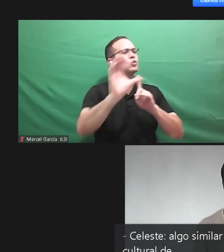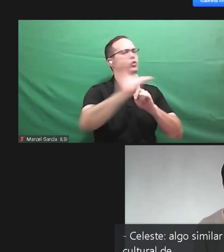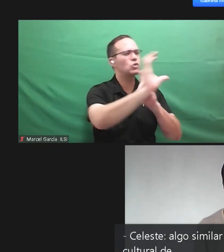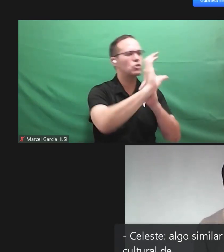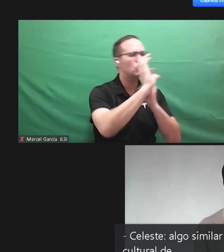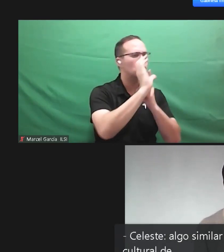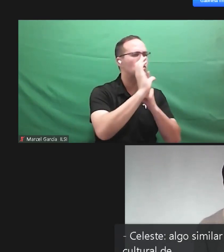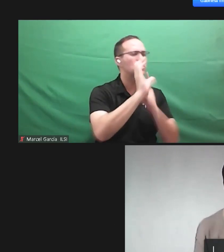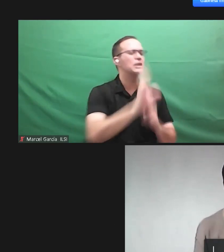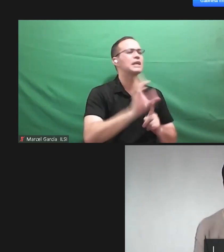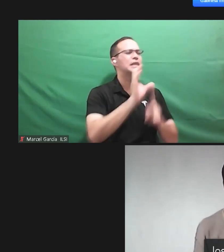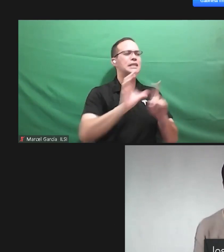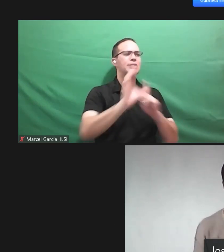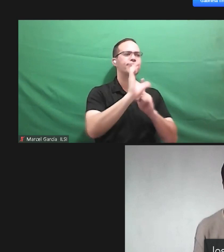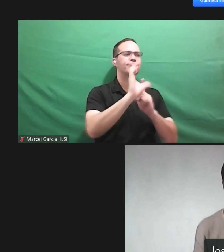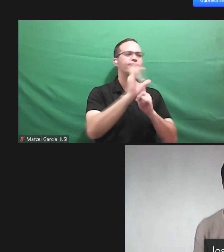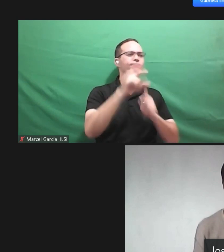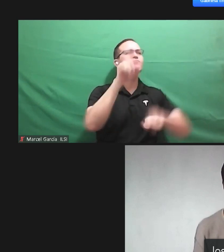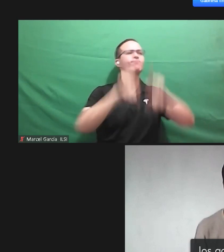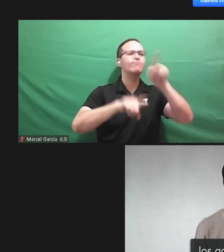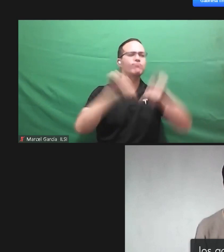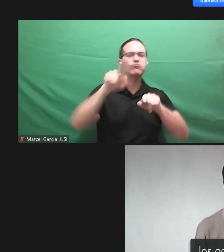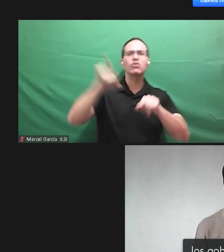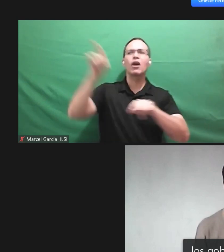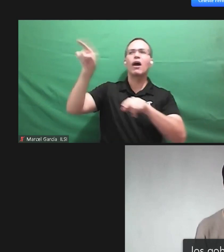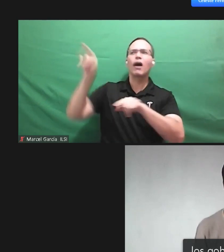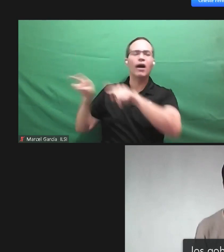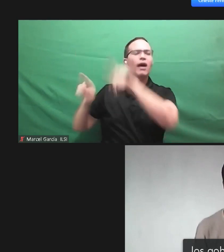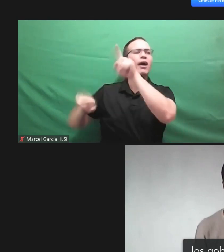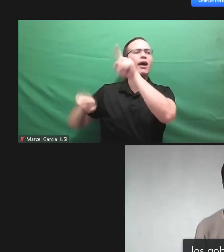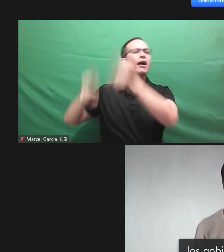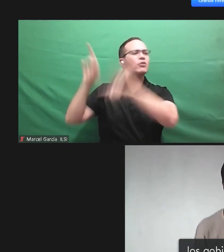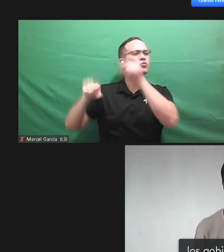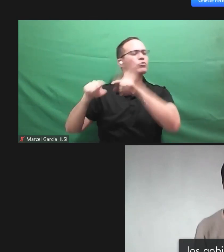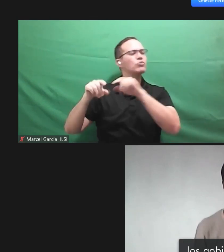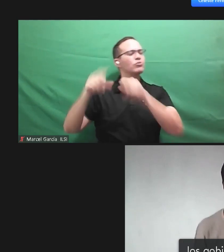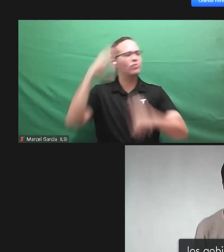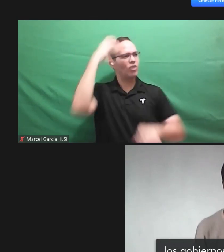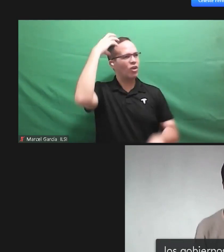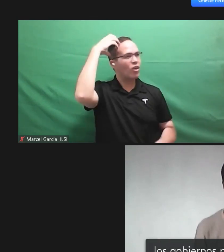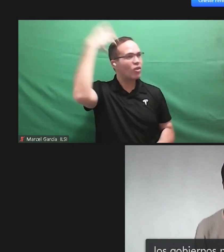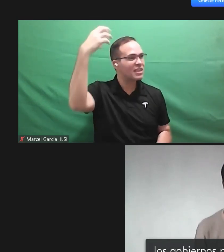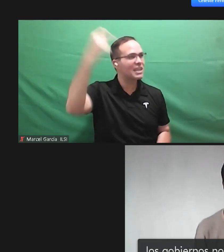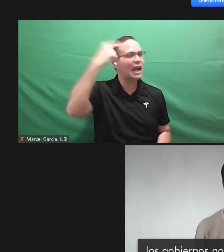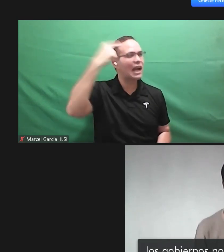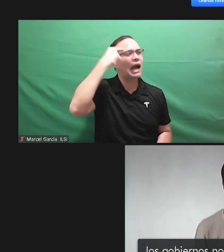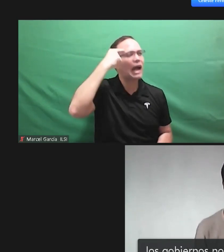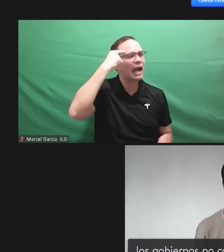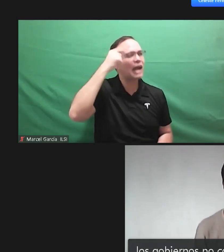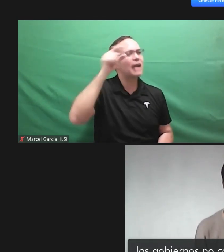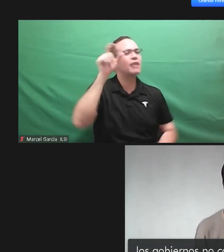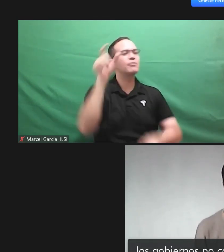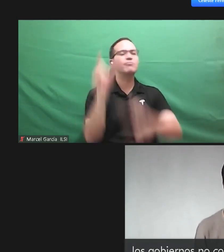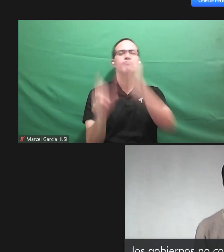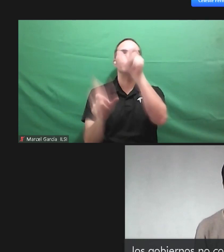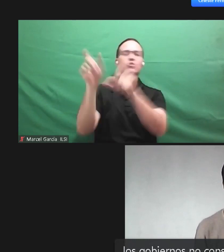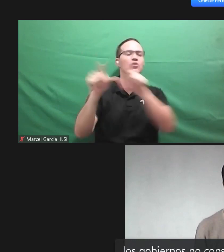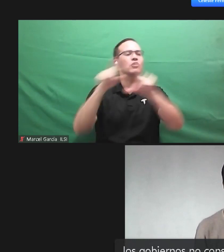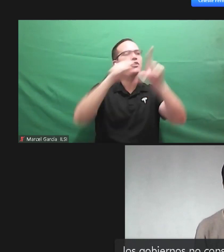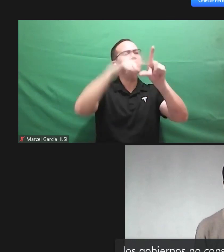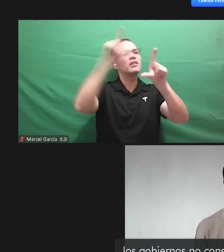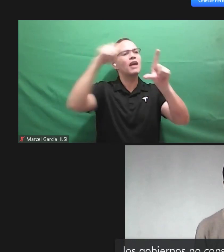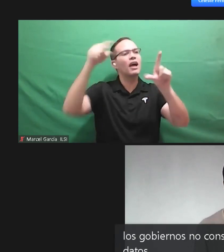de los gobiernos no consideran que las personas con discapacidad, digamos, que los datos sobre personas con discapacidad sean